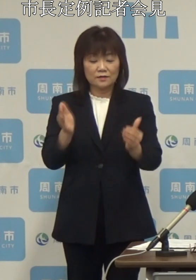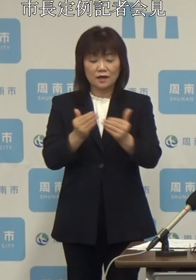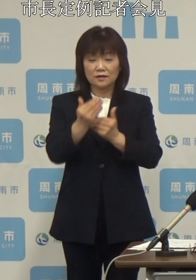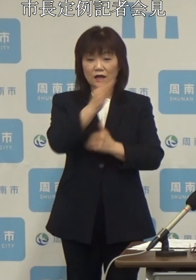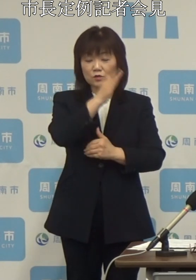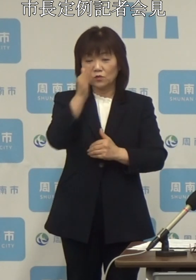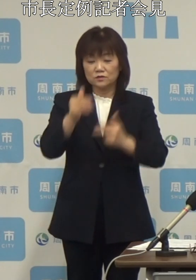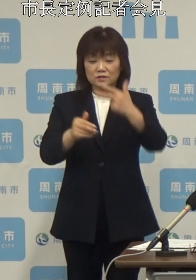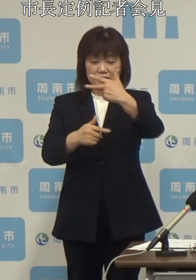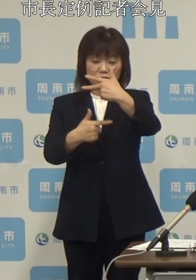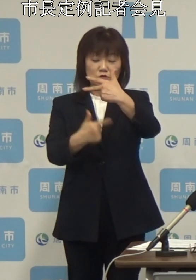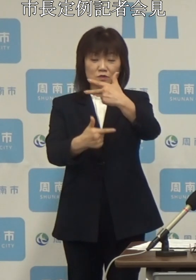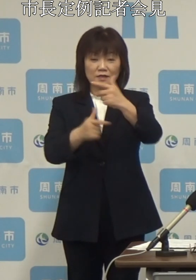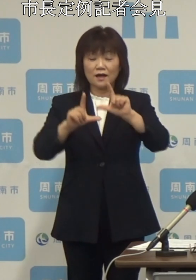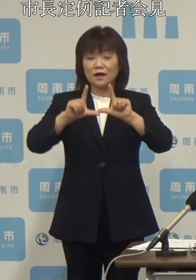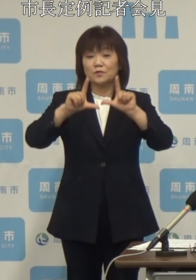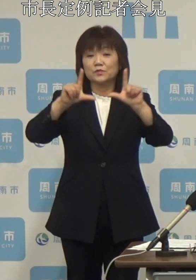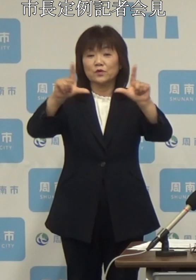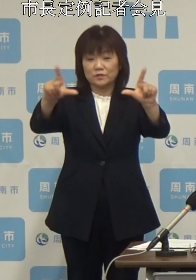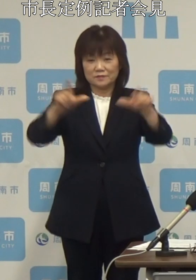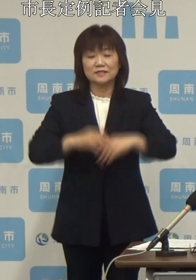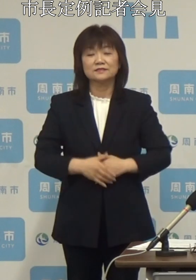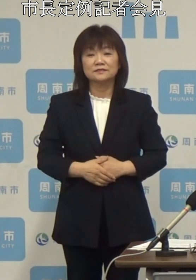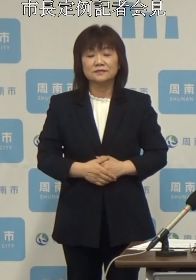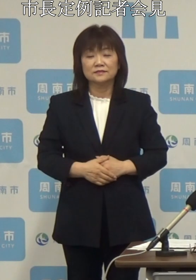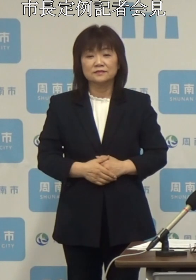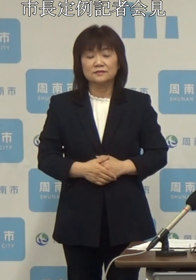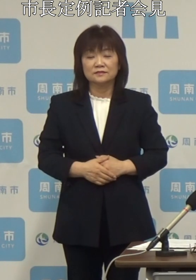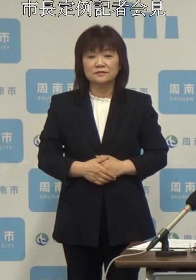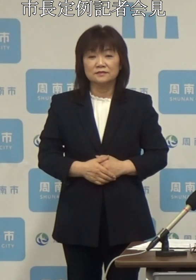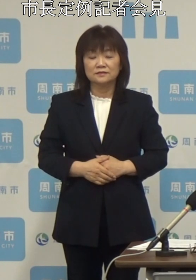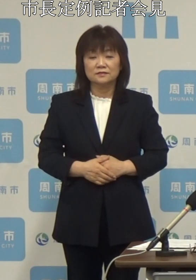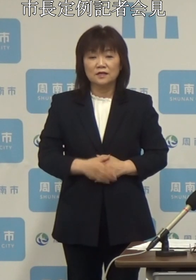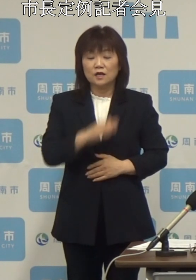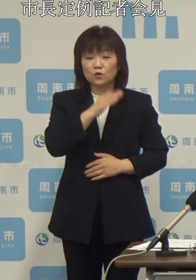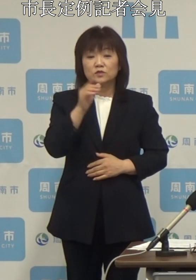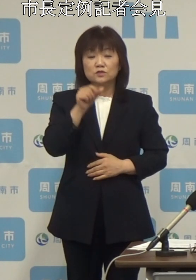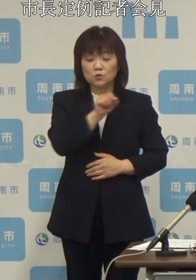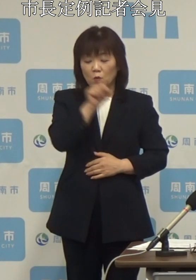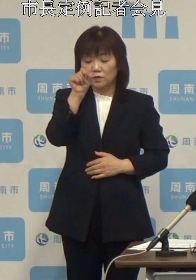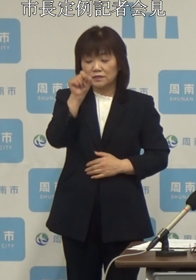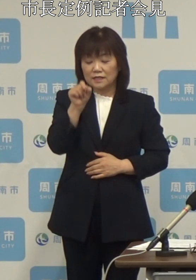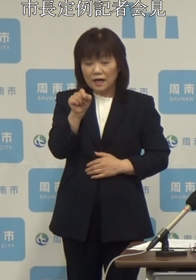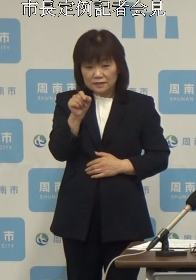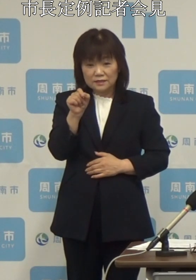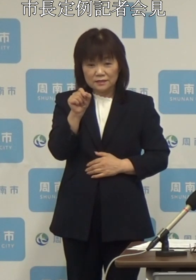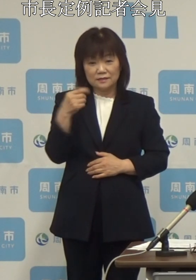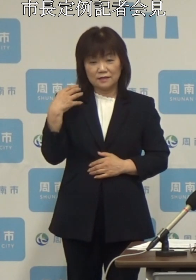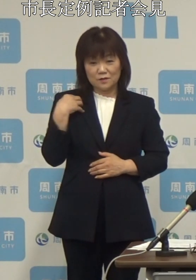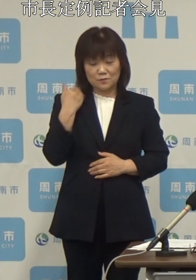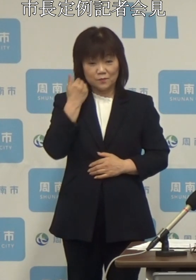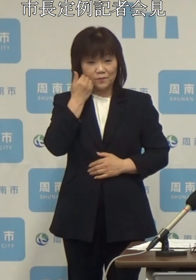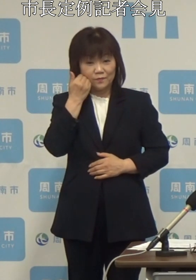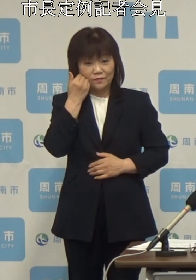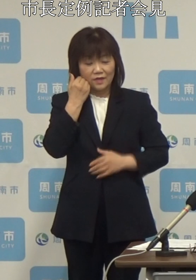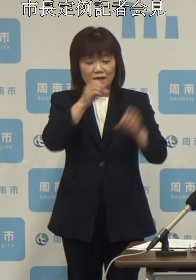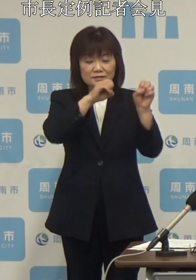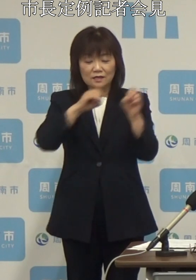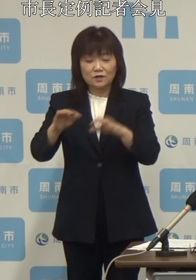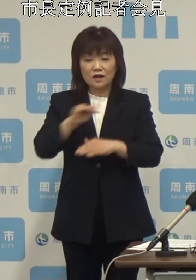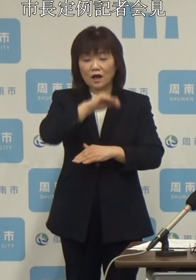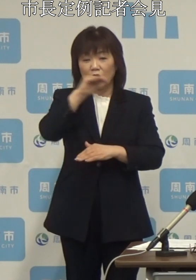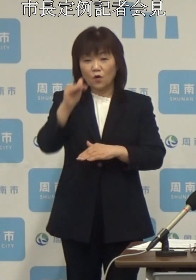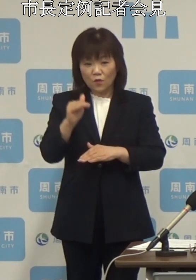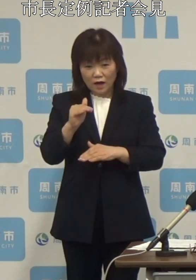会当日に発表させていただきます。また当日の司会進行につきましては桜ヶ丘高